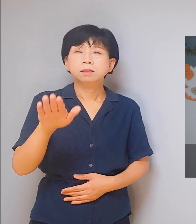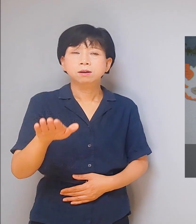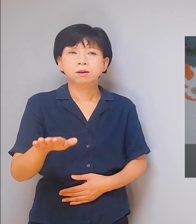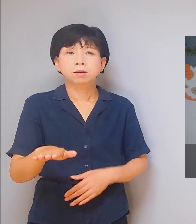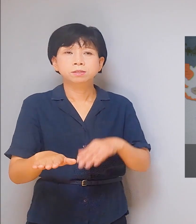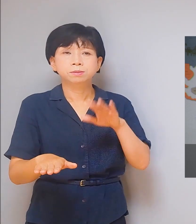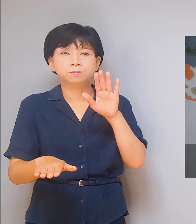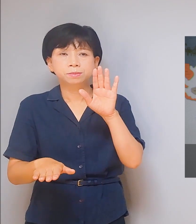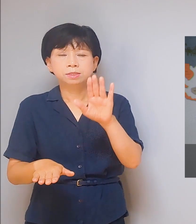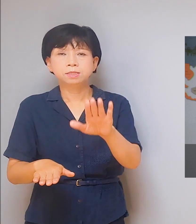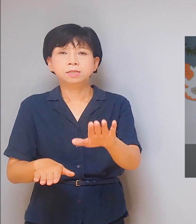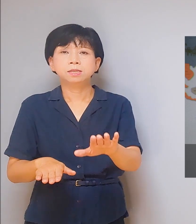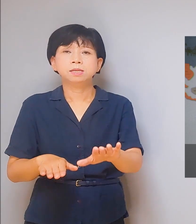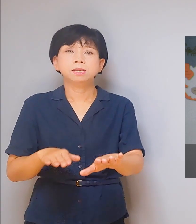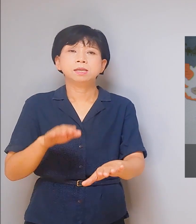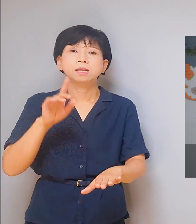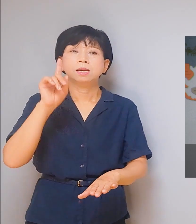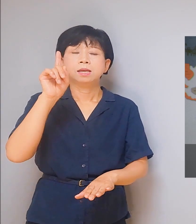한